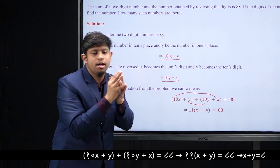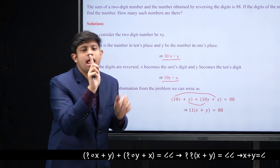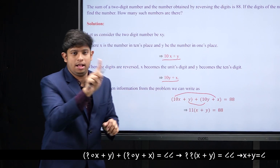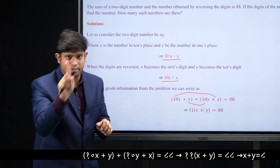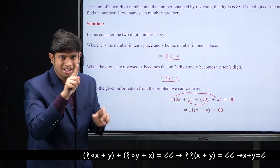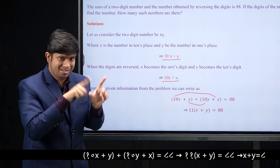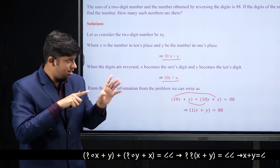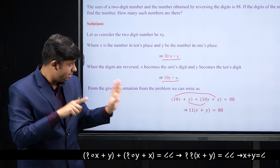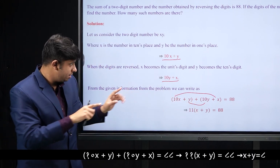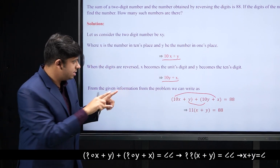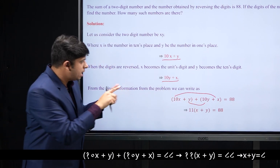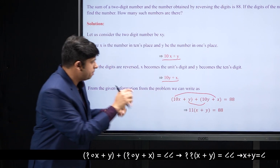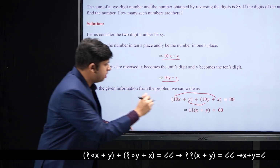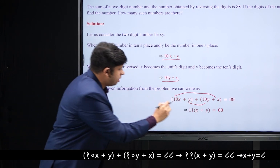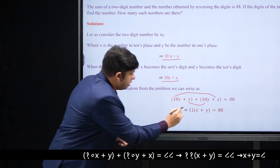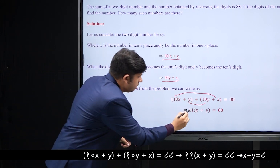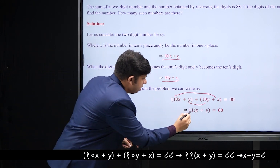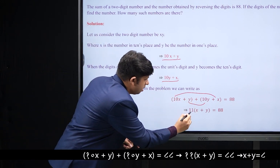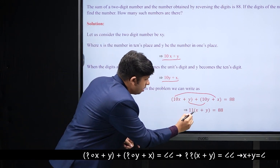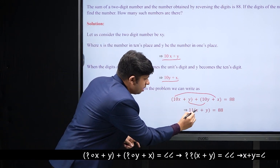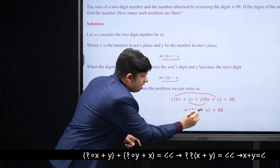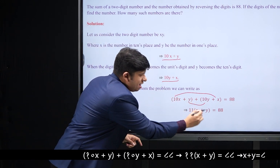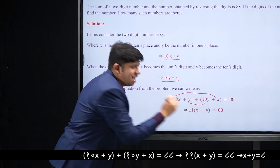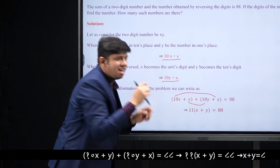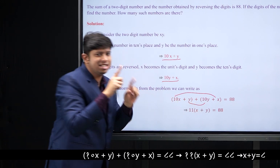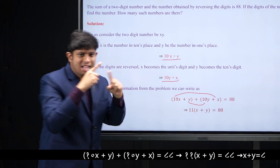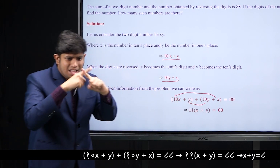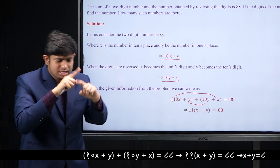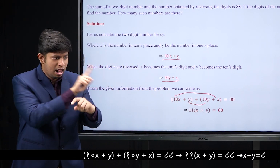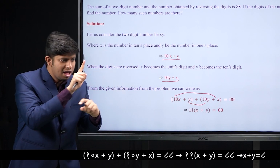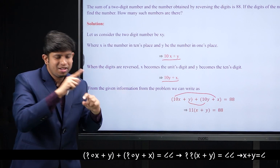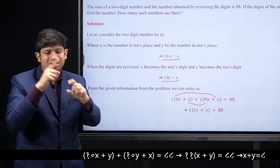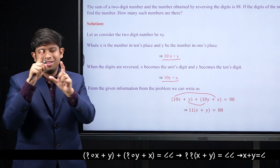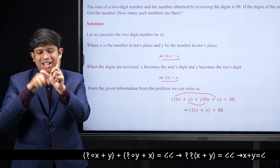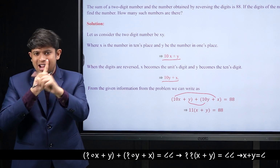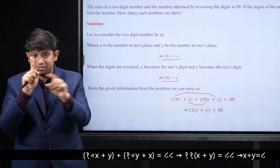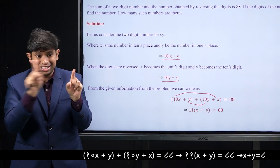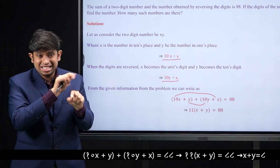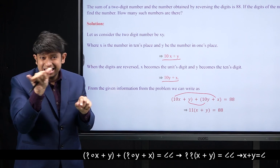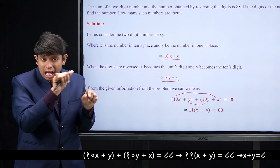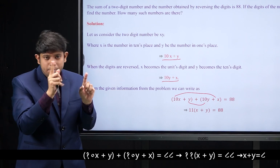अधिक 10y अधिक x बरोबर 88.